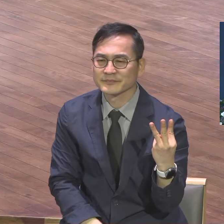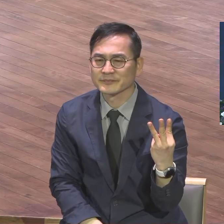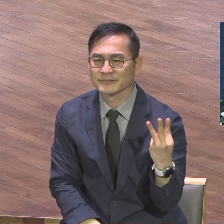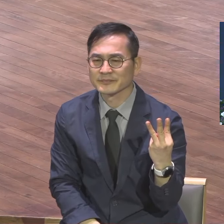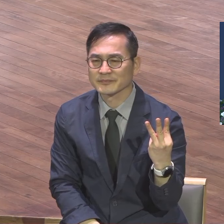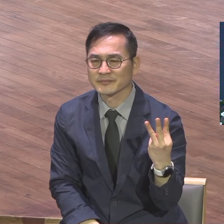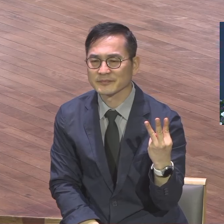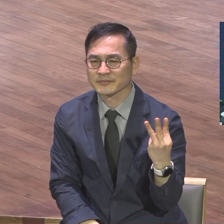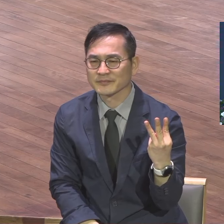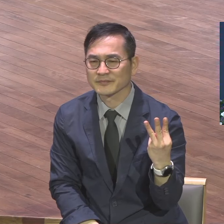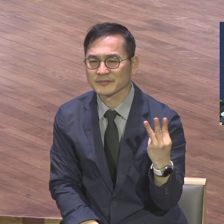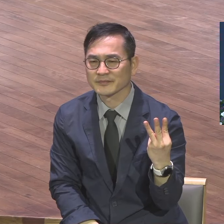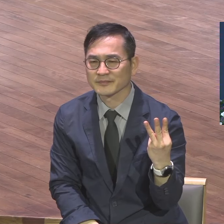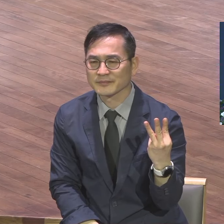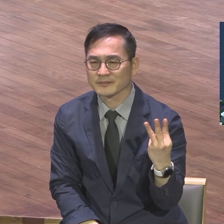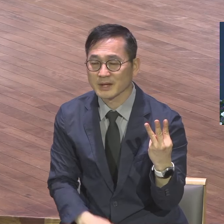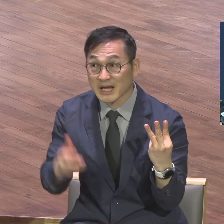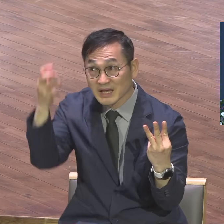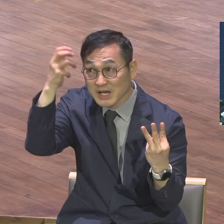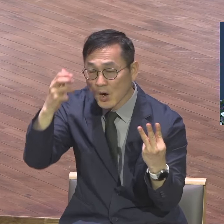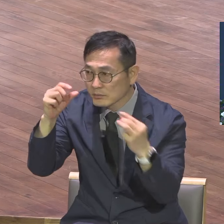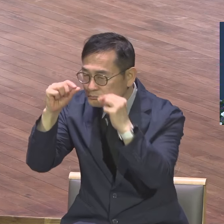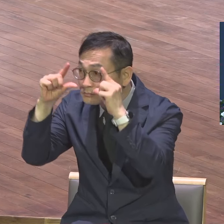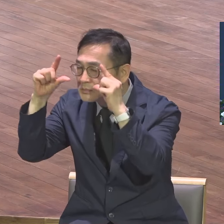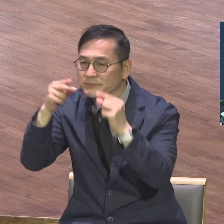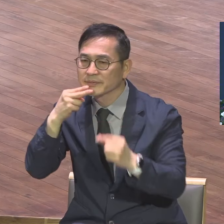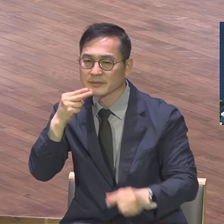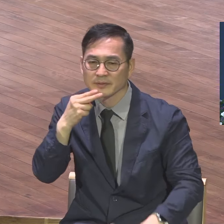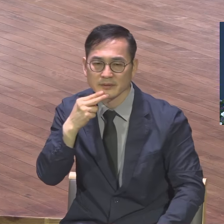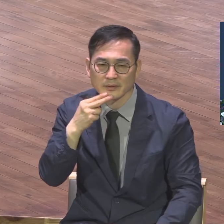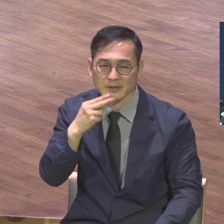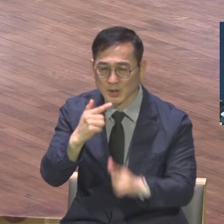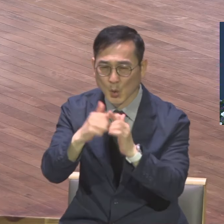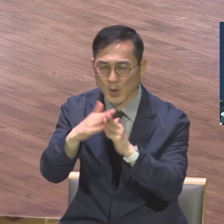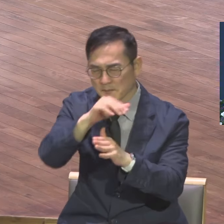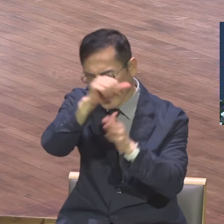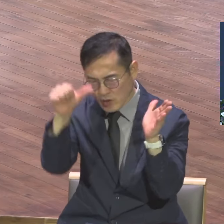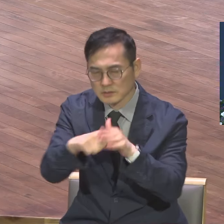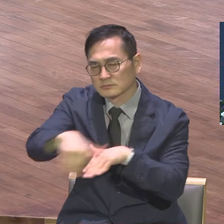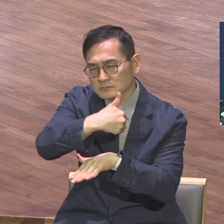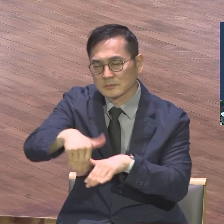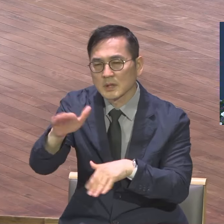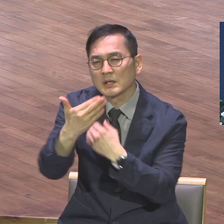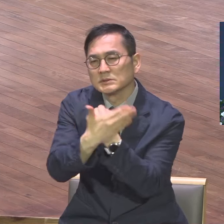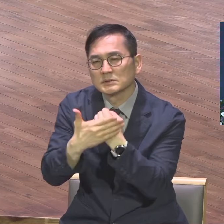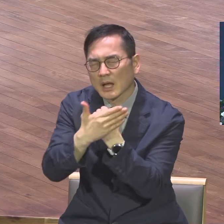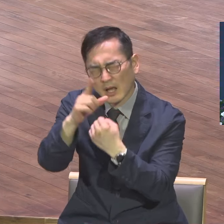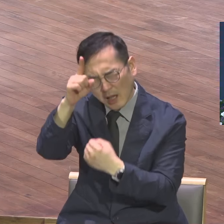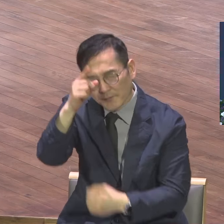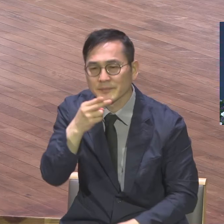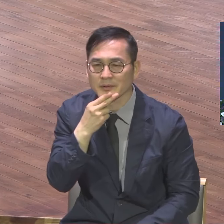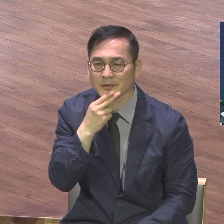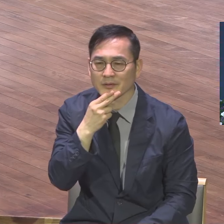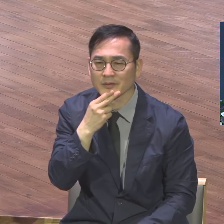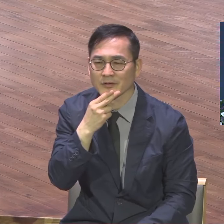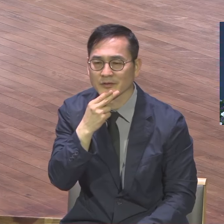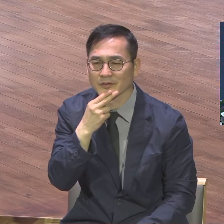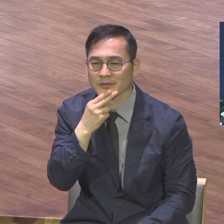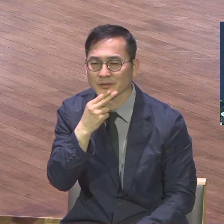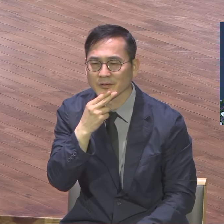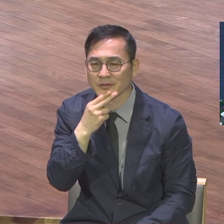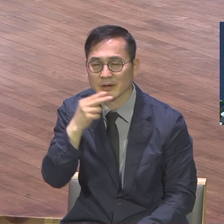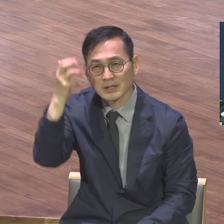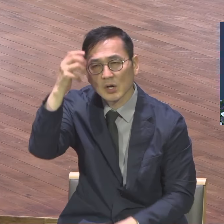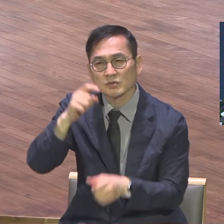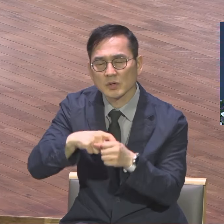영적인 관심이 없다니까요. 교회에 평생을 다니는데 은혜 받은 적이 한 번도 없어요. 영적 터치를 당한